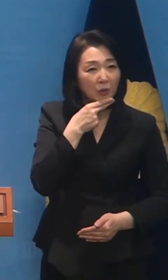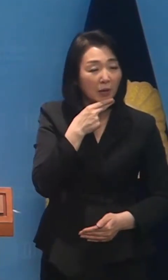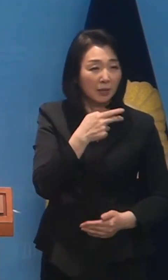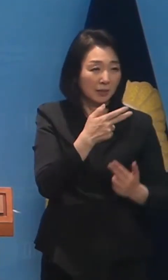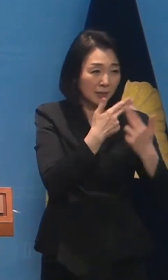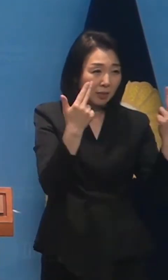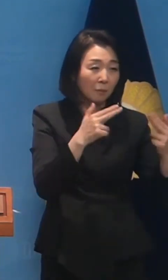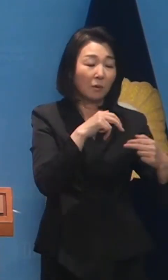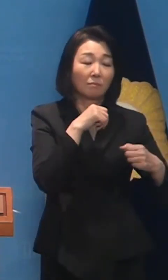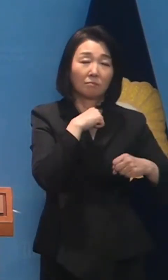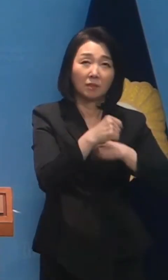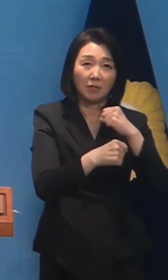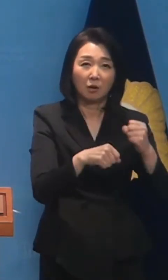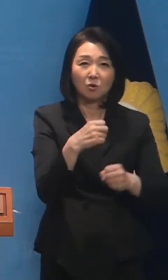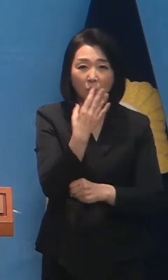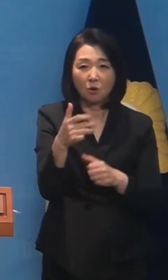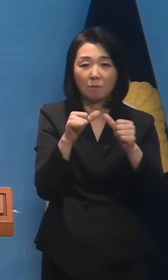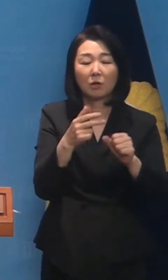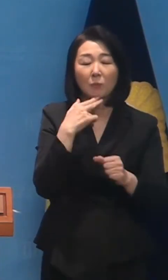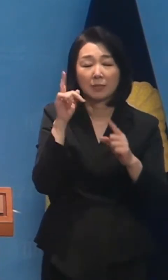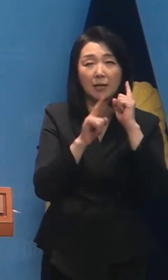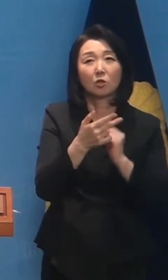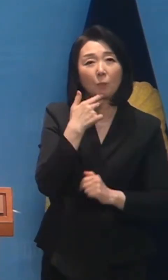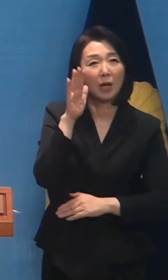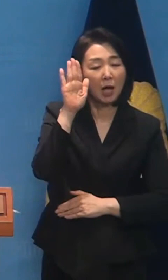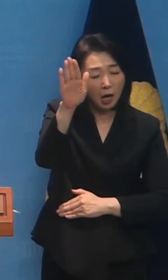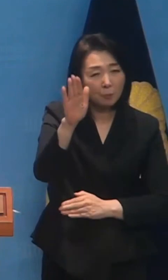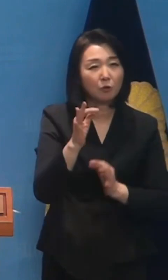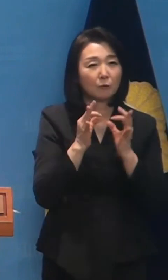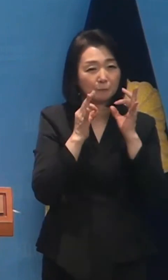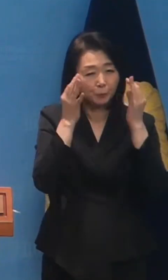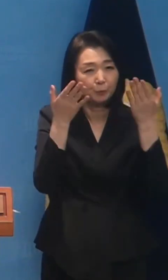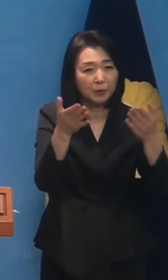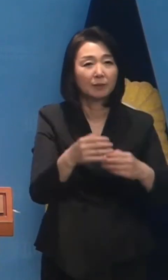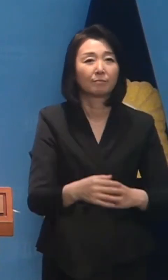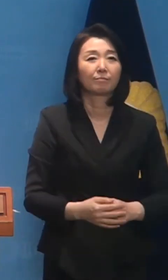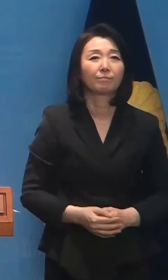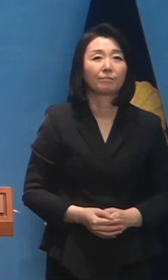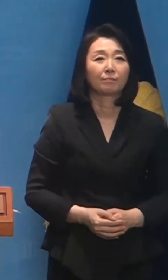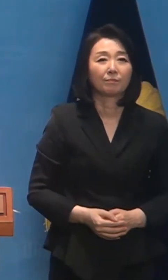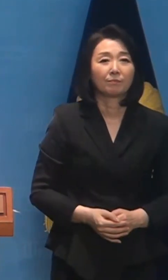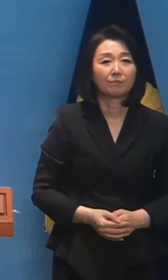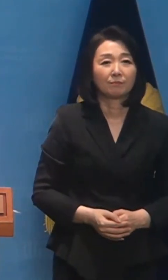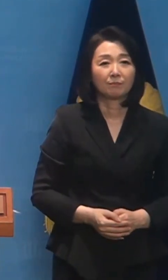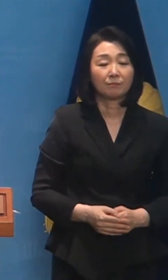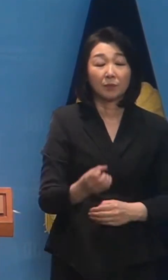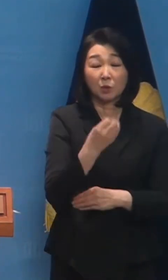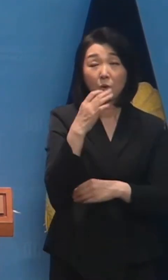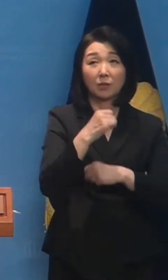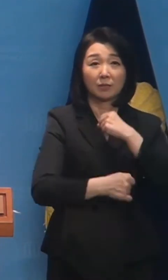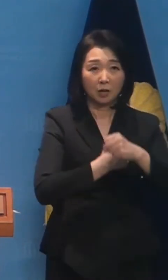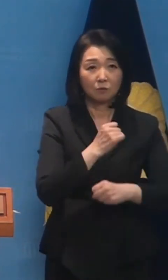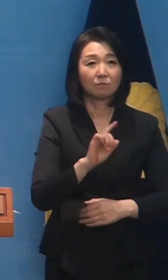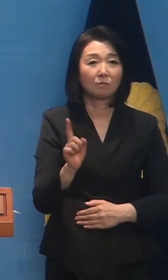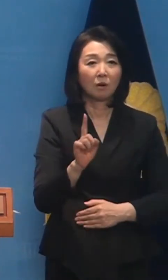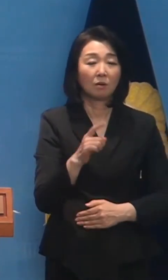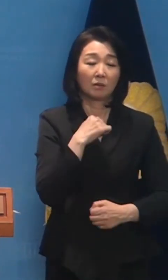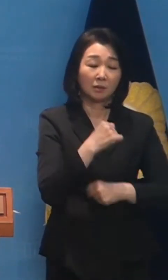언론 파괴 시도에 상처받지 않게 앞으로도 최선의 노력을 다할 것입니다. 언론의 자유는